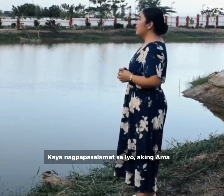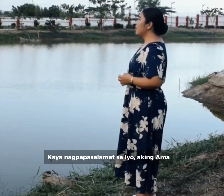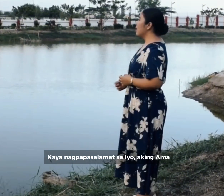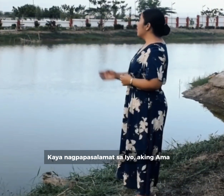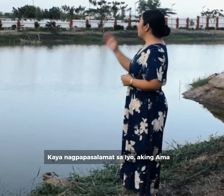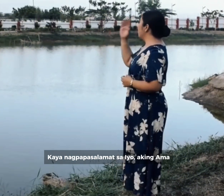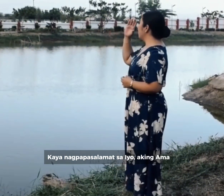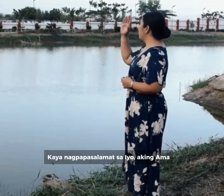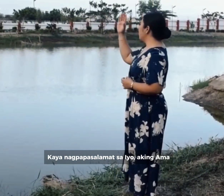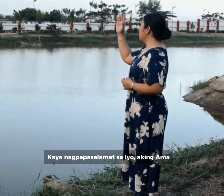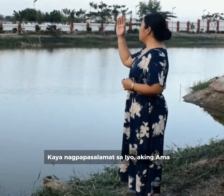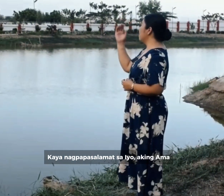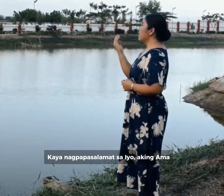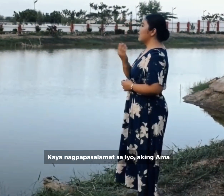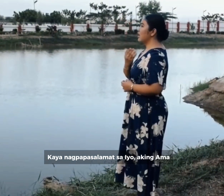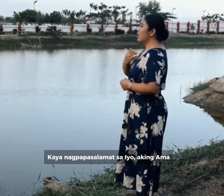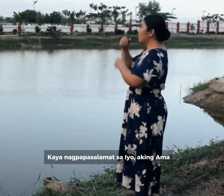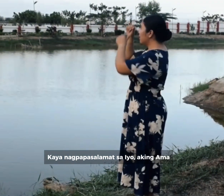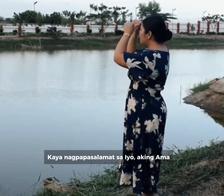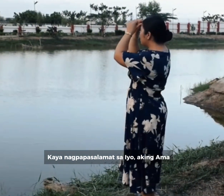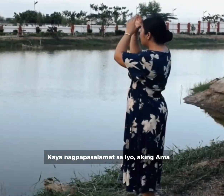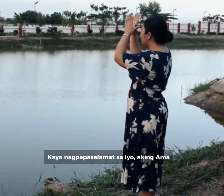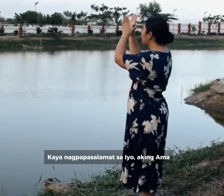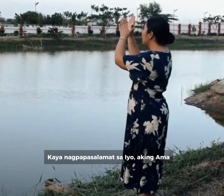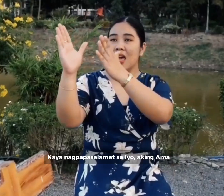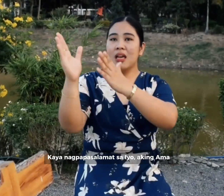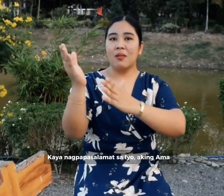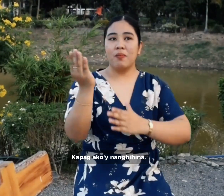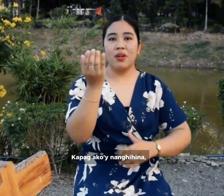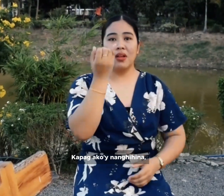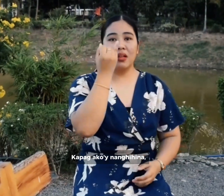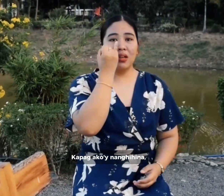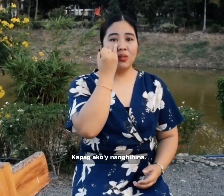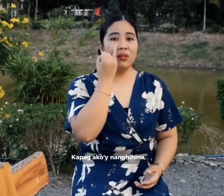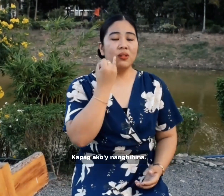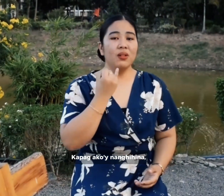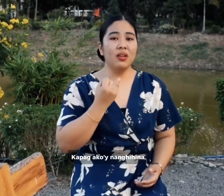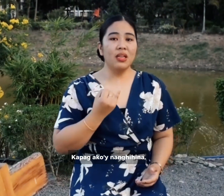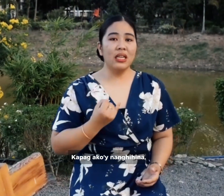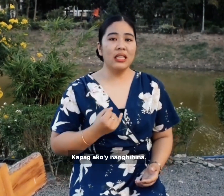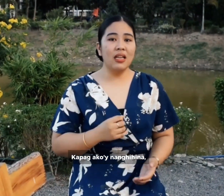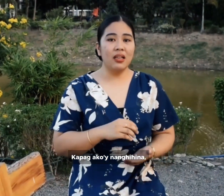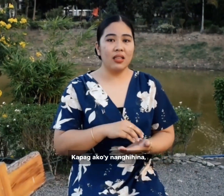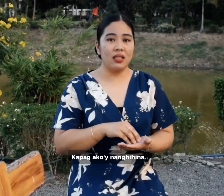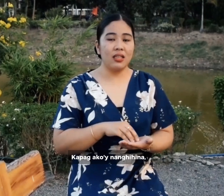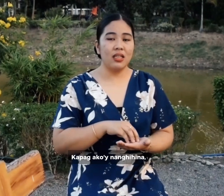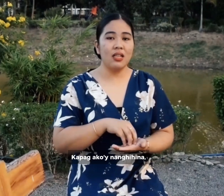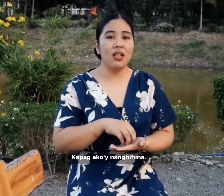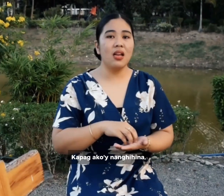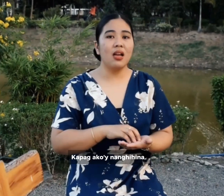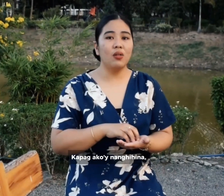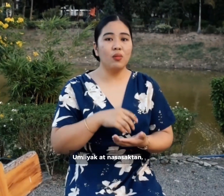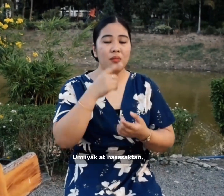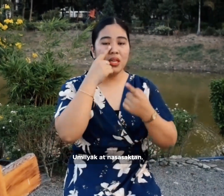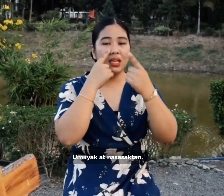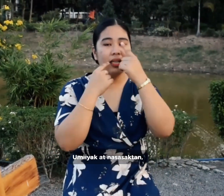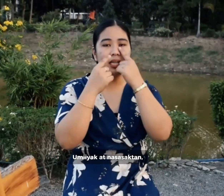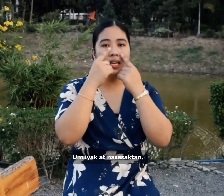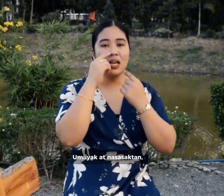nagpapasalamat sa iyo, aking Ama. Kapag ako'y nanghihina, umiiyak